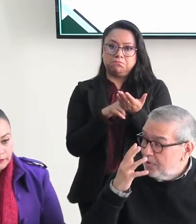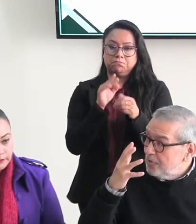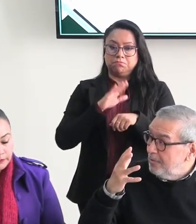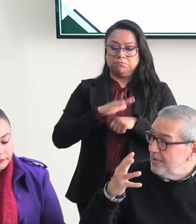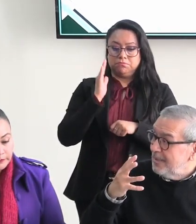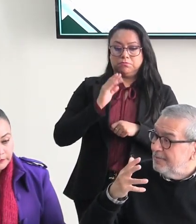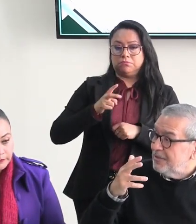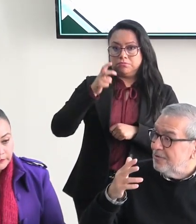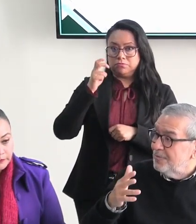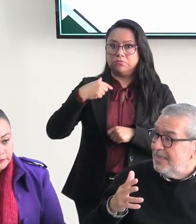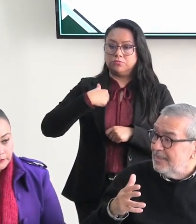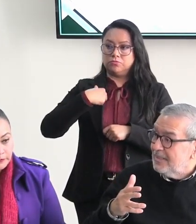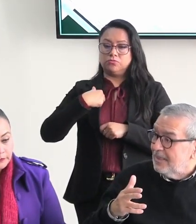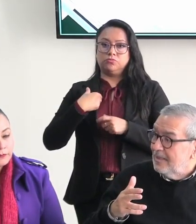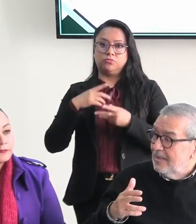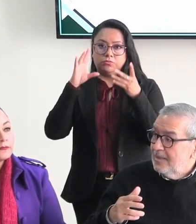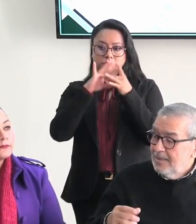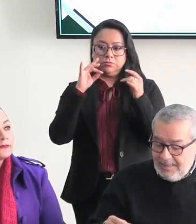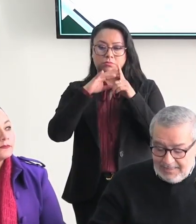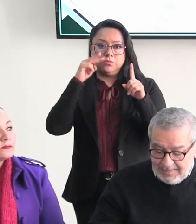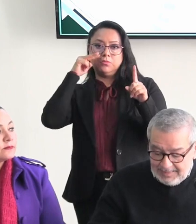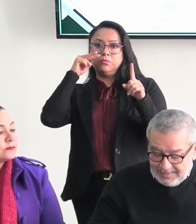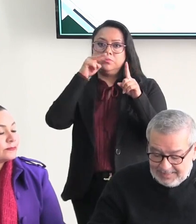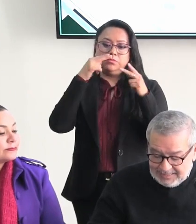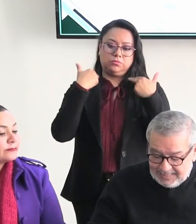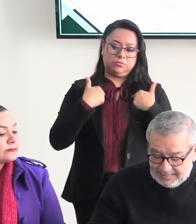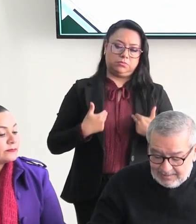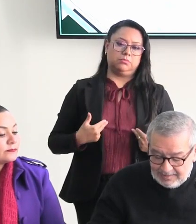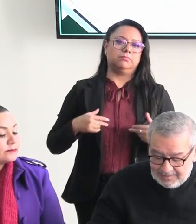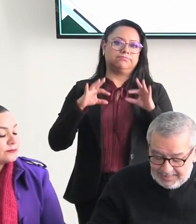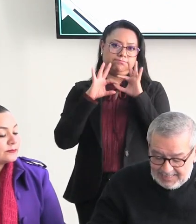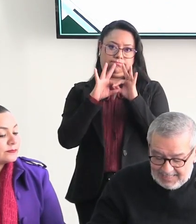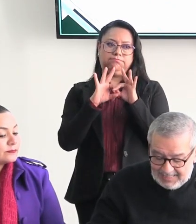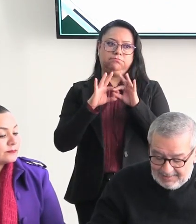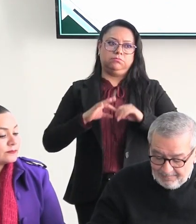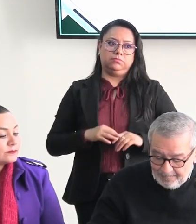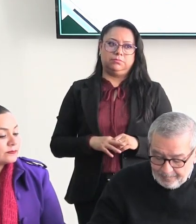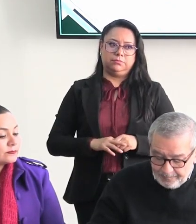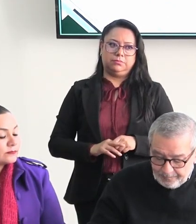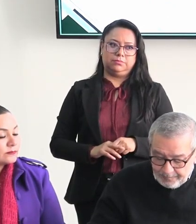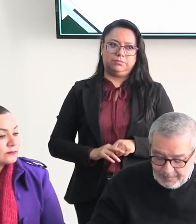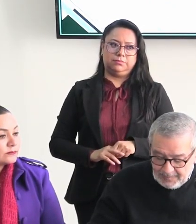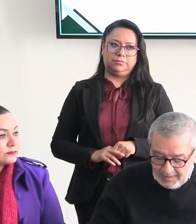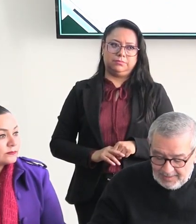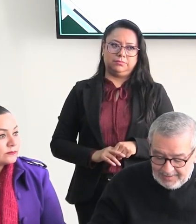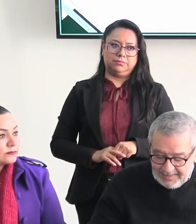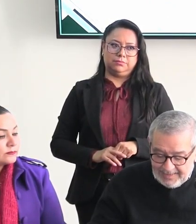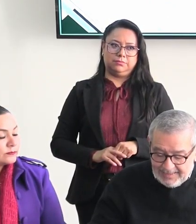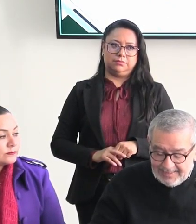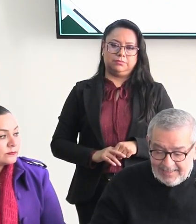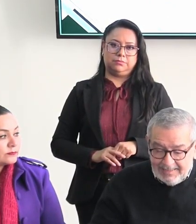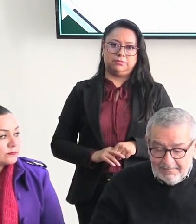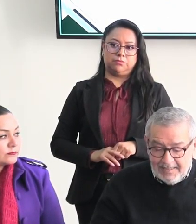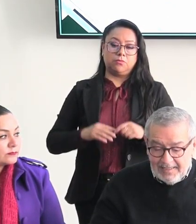todo esto. Por eso hablo de la visión humanista. Y sí, de